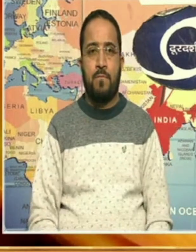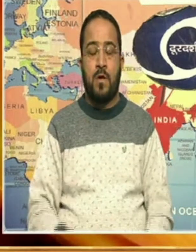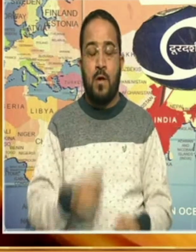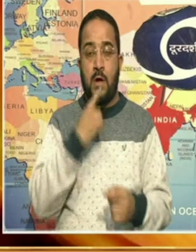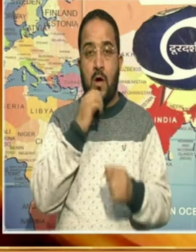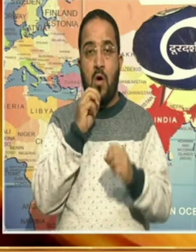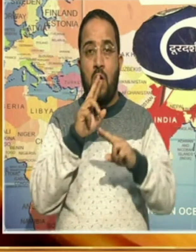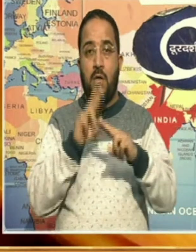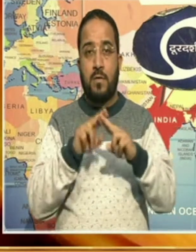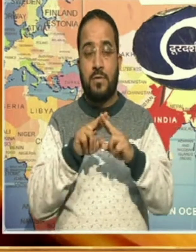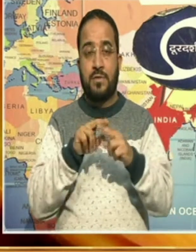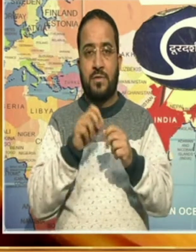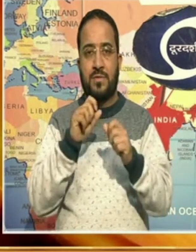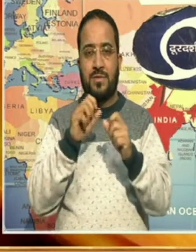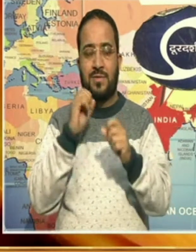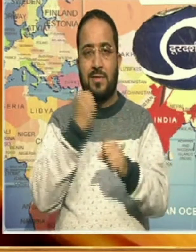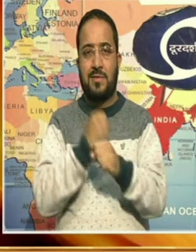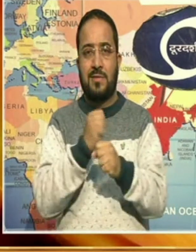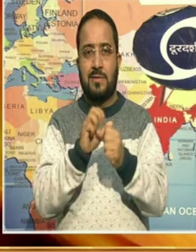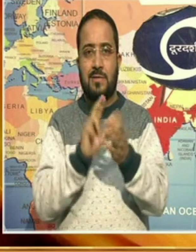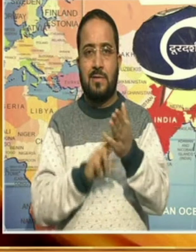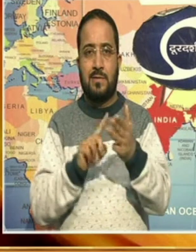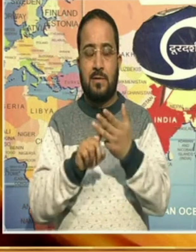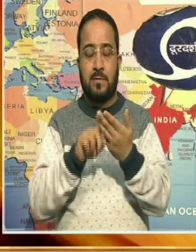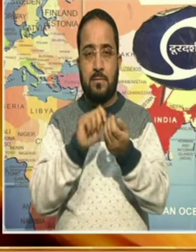بھی جائزہ لیں گے